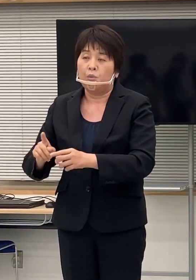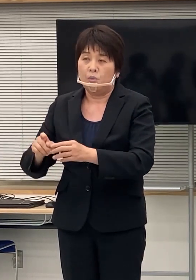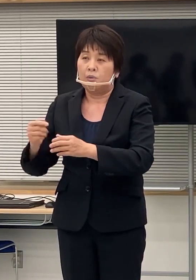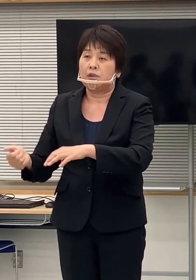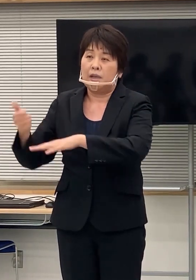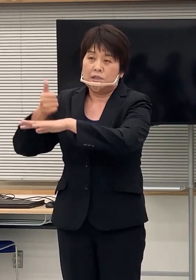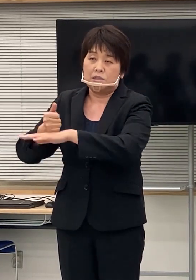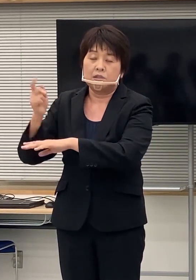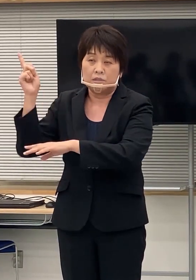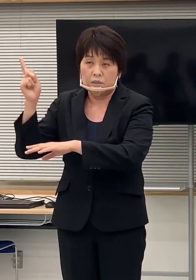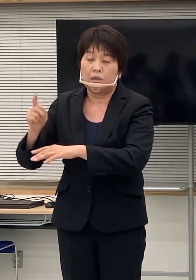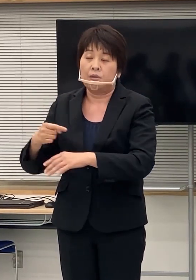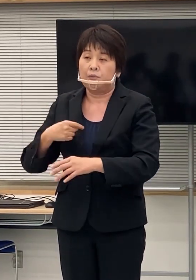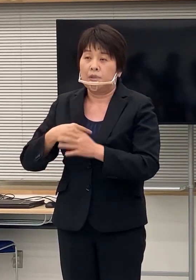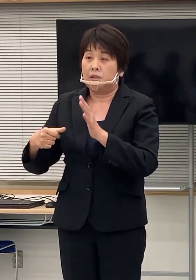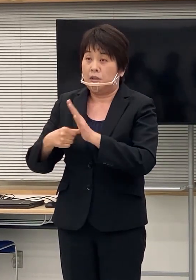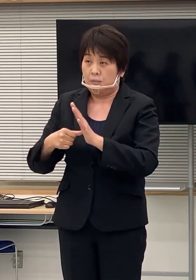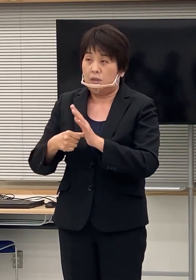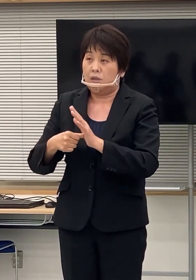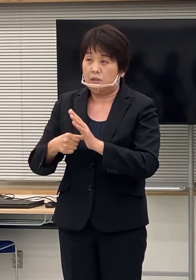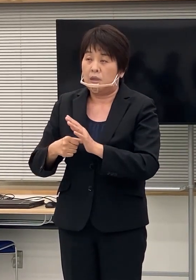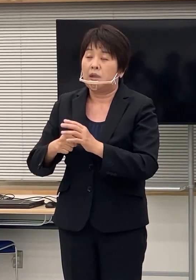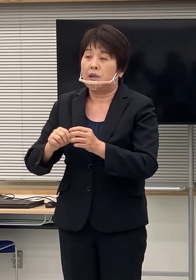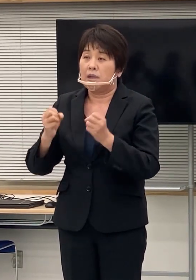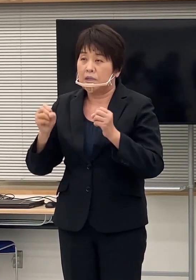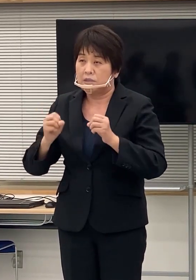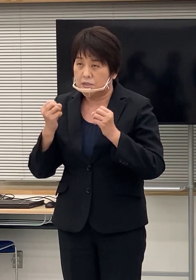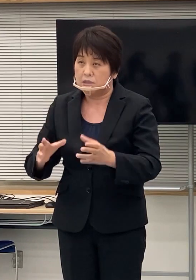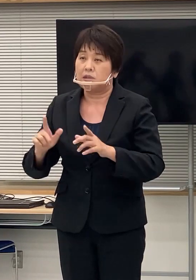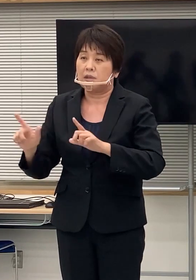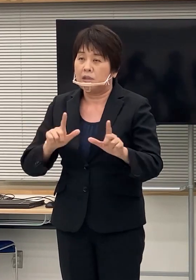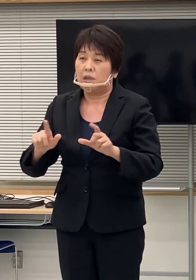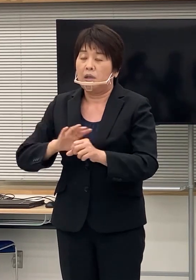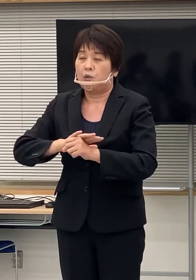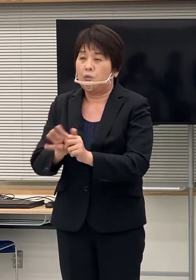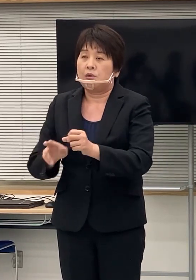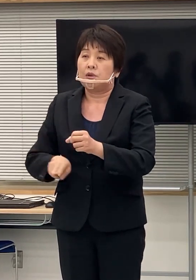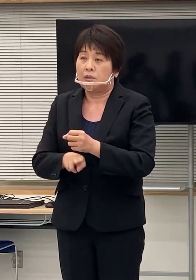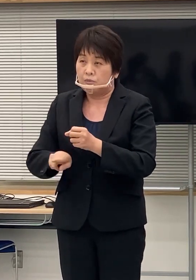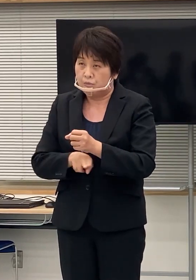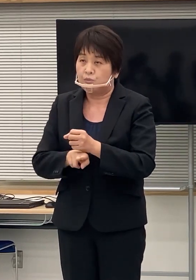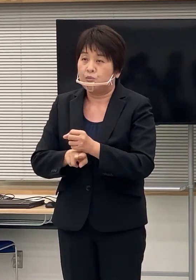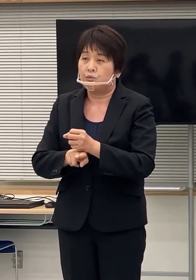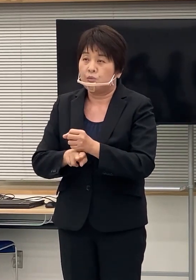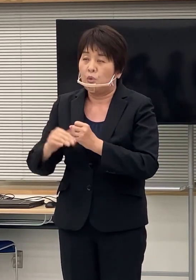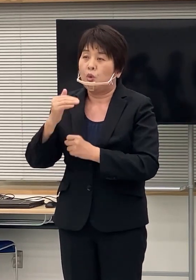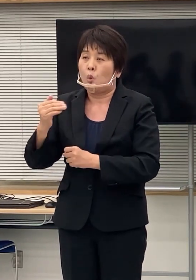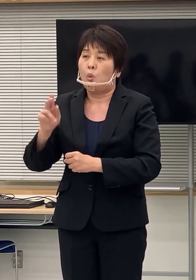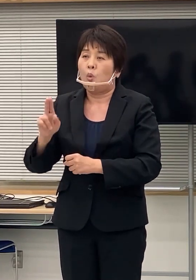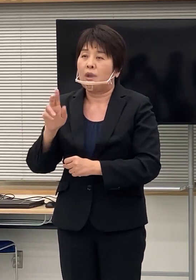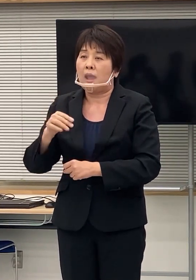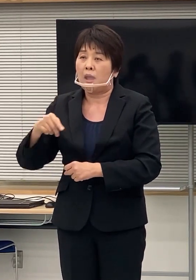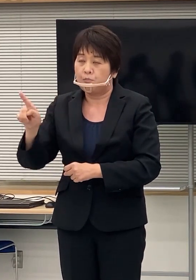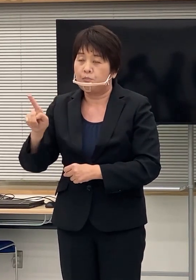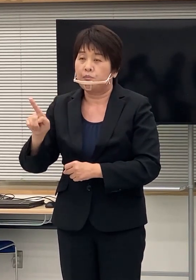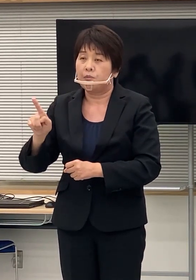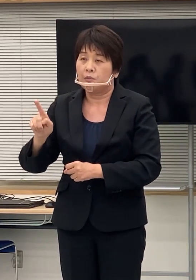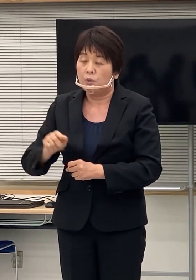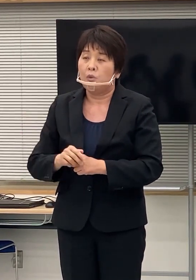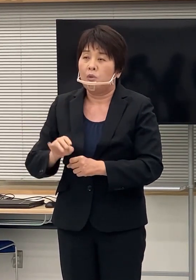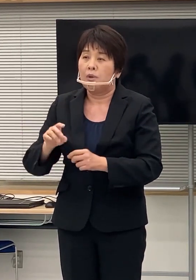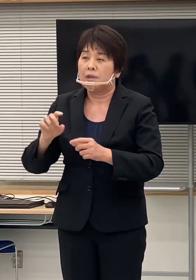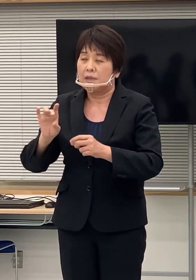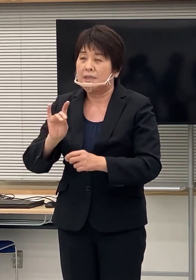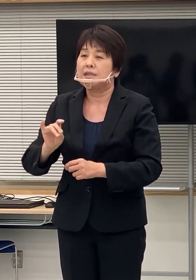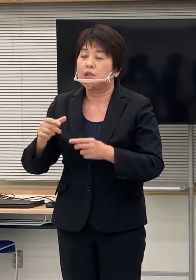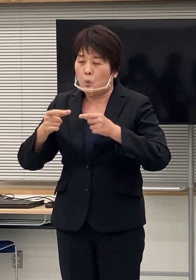して私の名前で新型コロナウイルス抗原の検出用キットの優先供